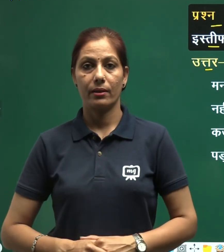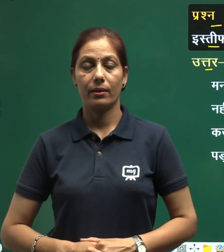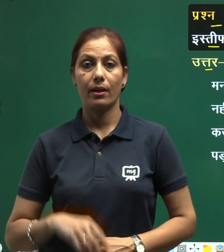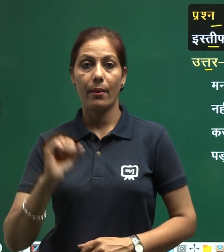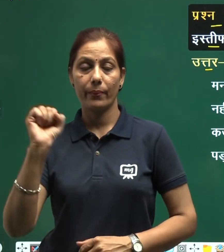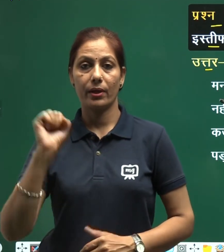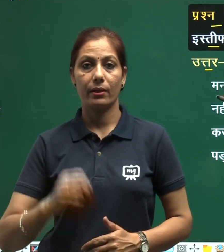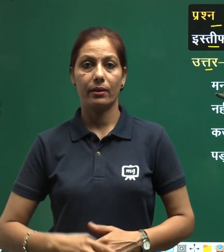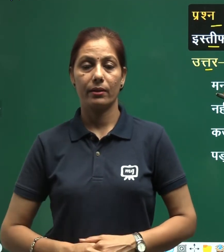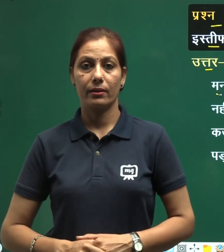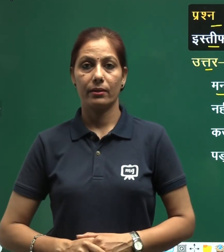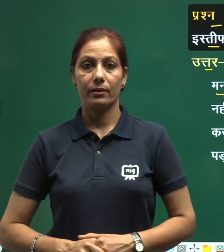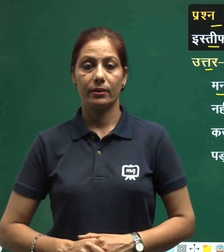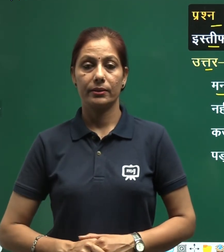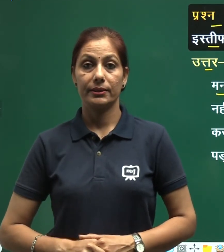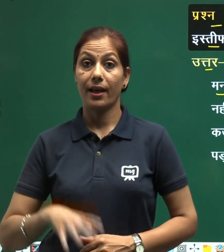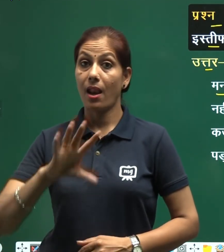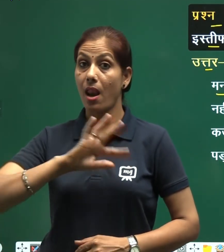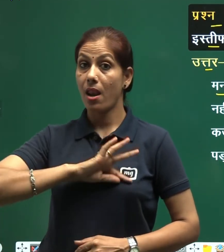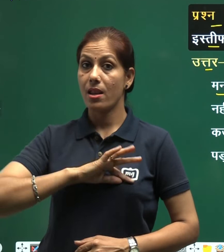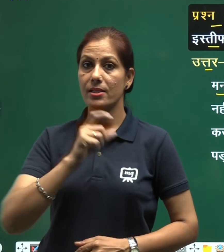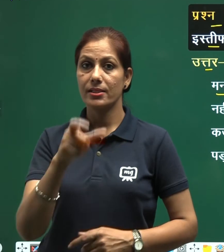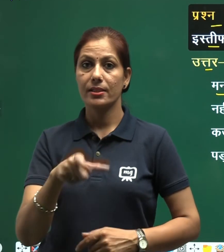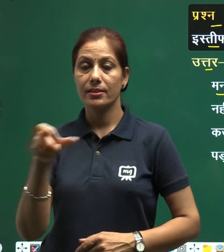अपने मनपसंद सदस्य